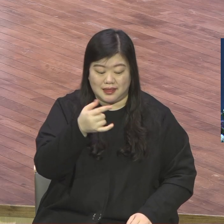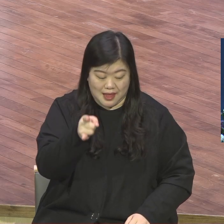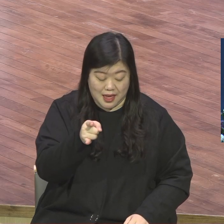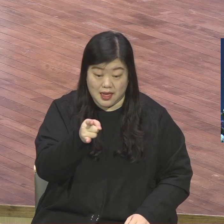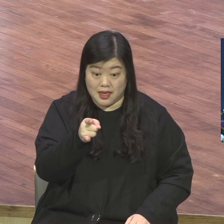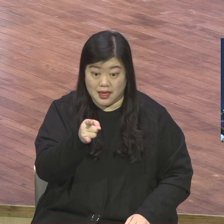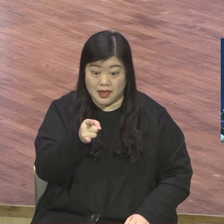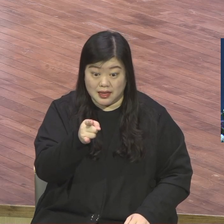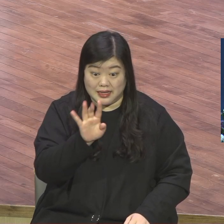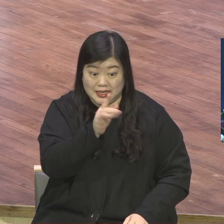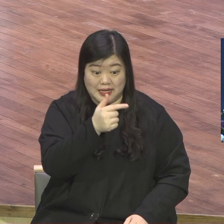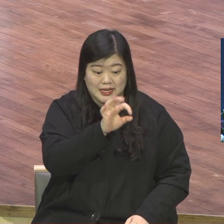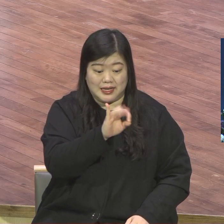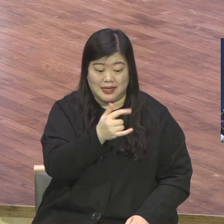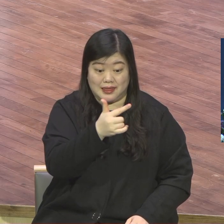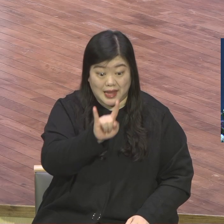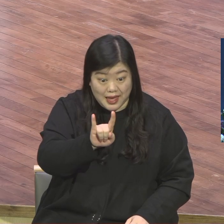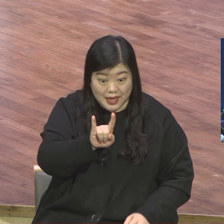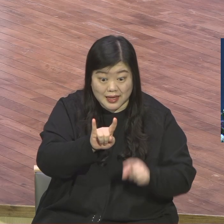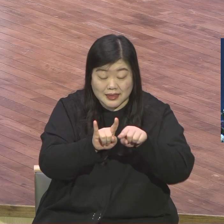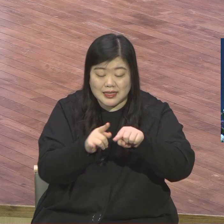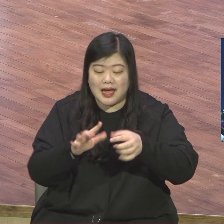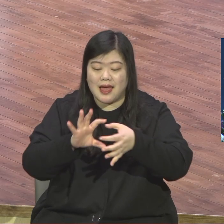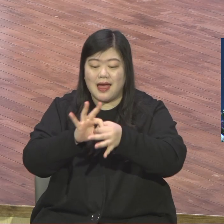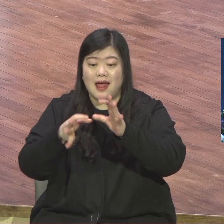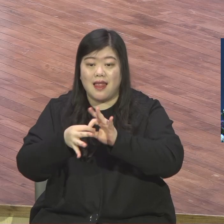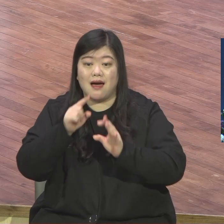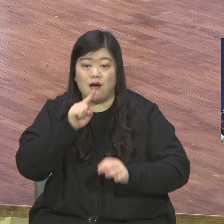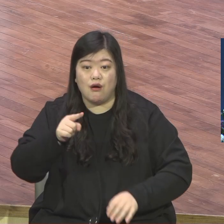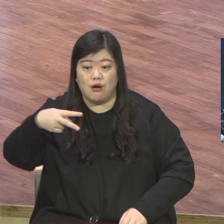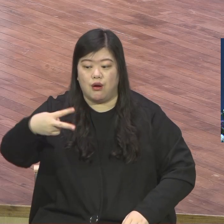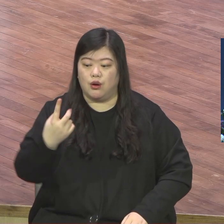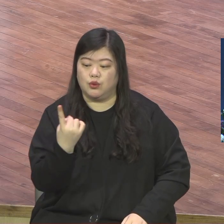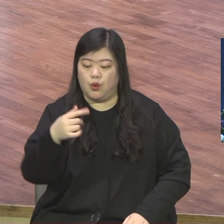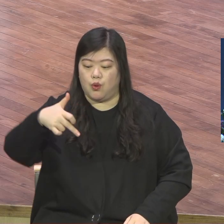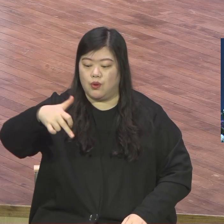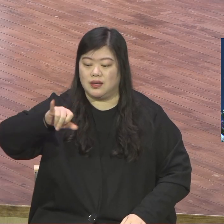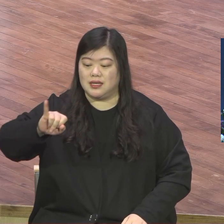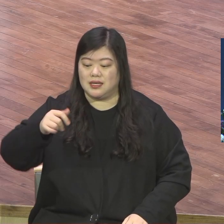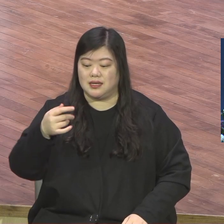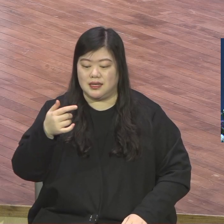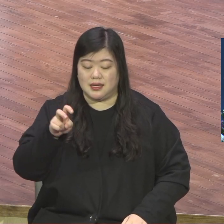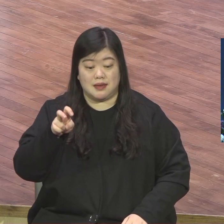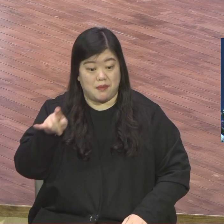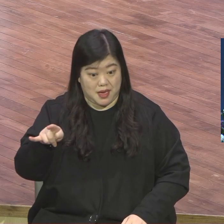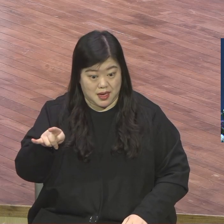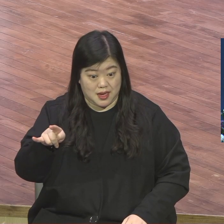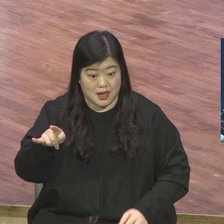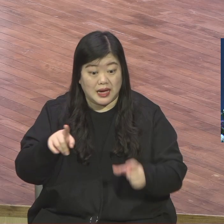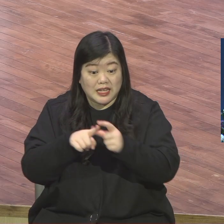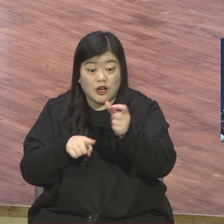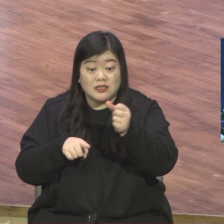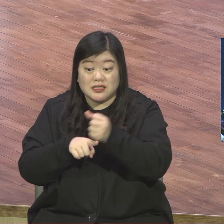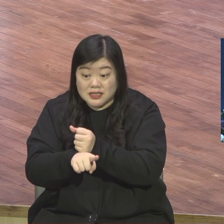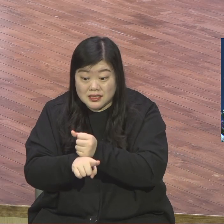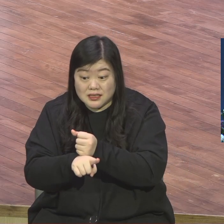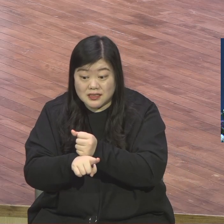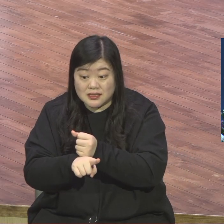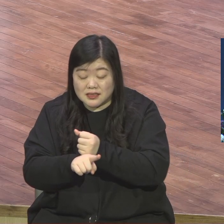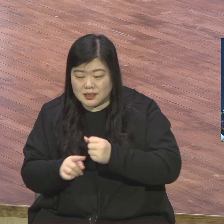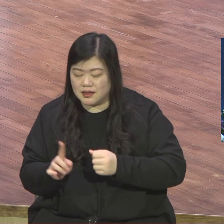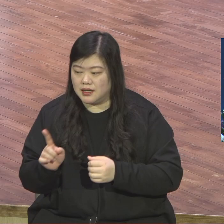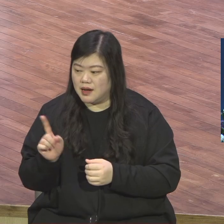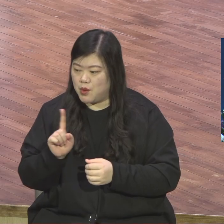이것은 단단하게 된다라는 뜻이에요. 연단은 단단하게 된다. 다시 말해서 이